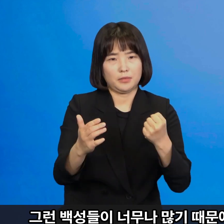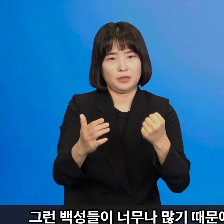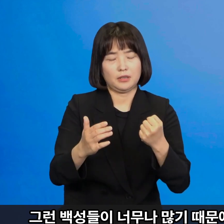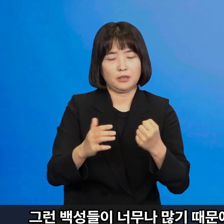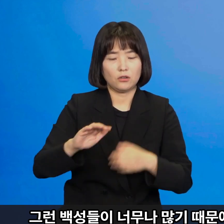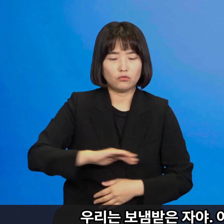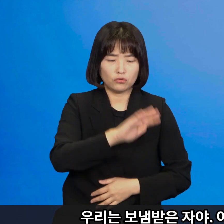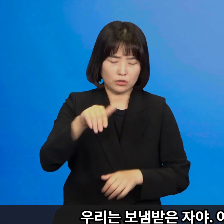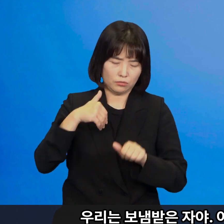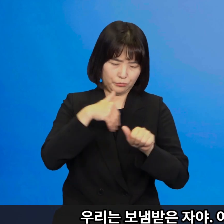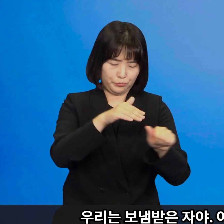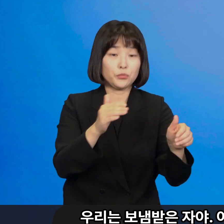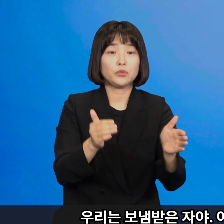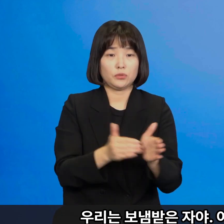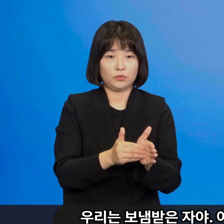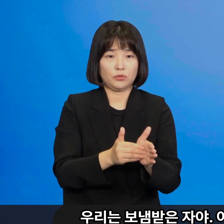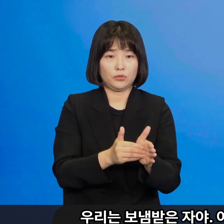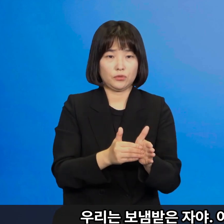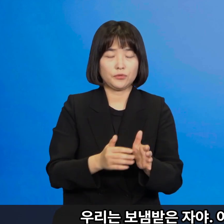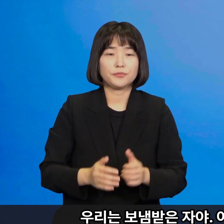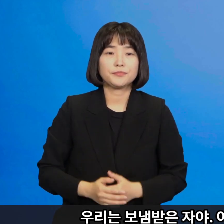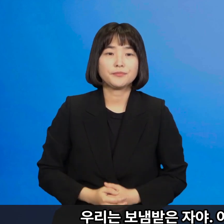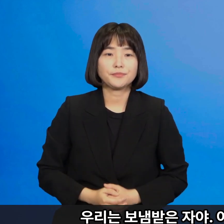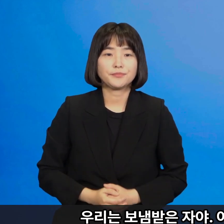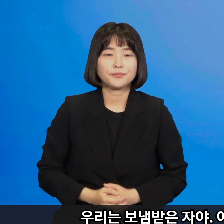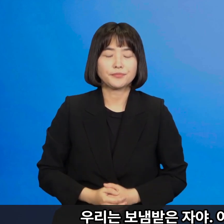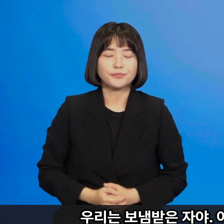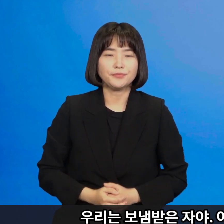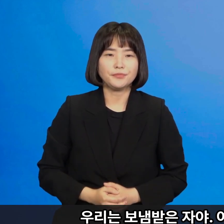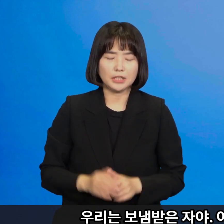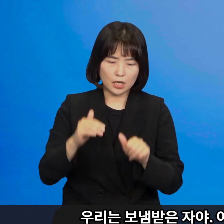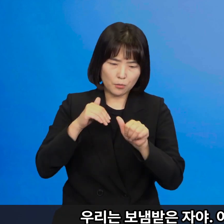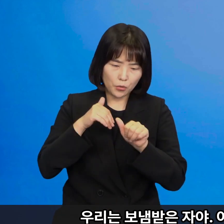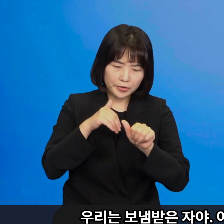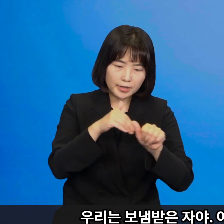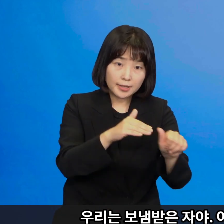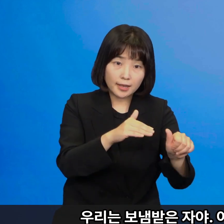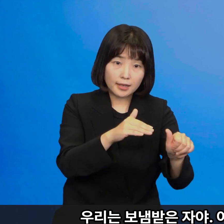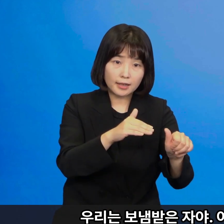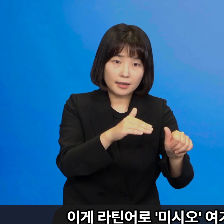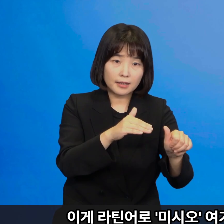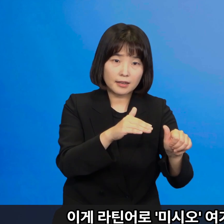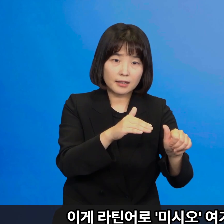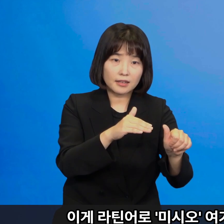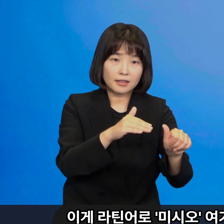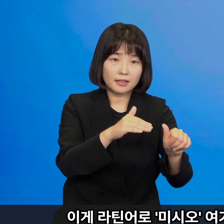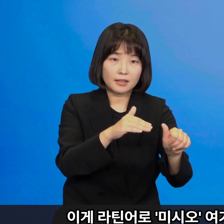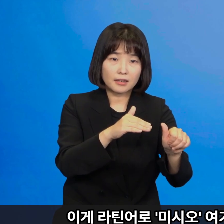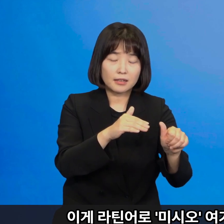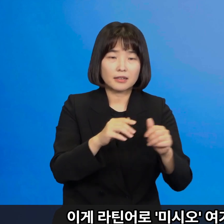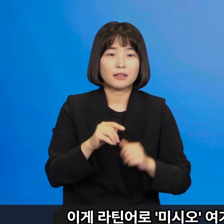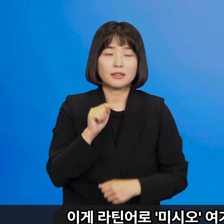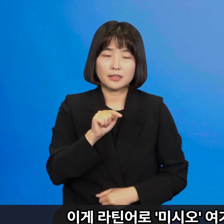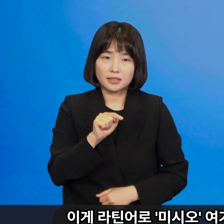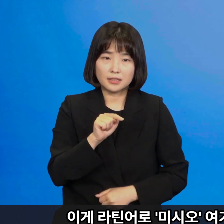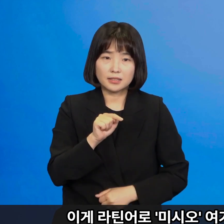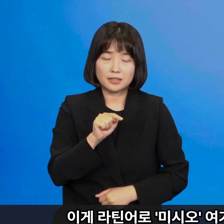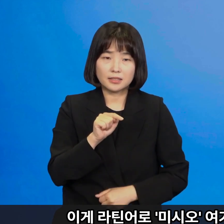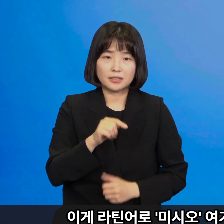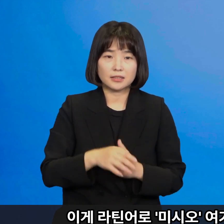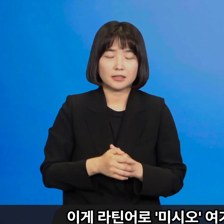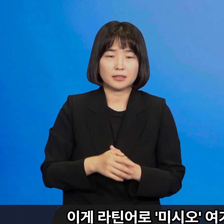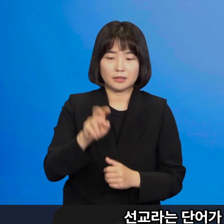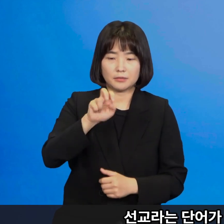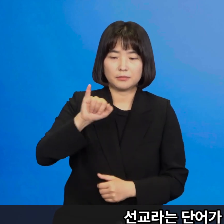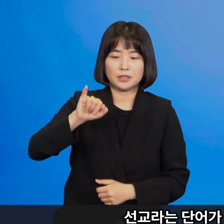보내신 것입니다. 그러니까 우리는 보냄받은 자야. 여기서 이 보냄받았다, 보낸다, 이게 라틴어로 미시오, 여기서 미션이라는